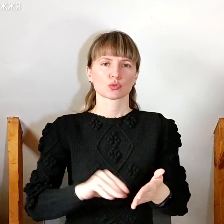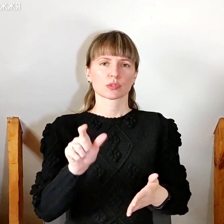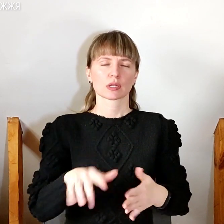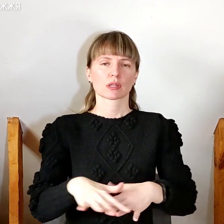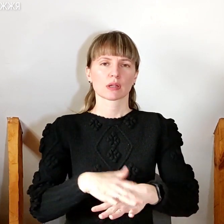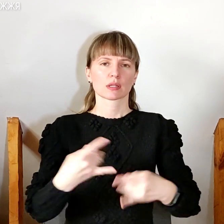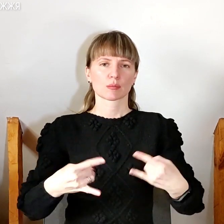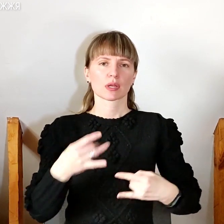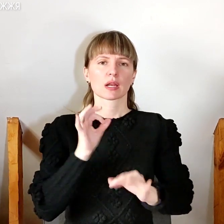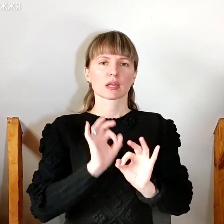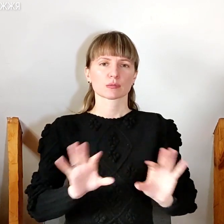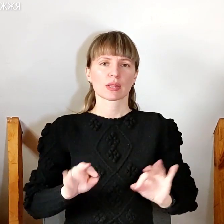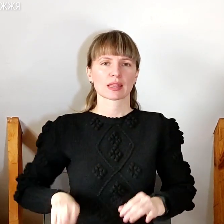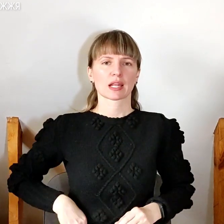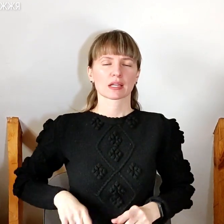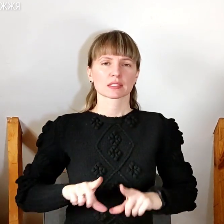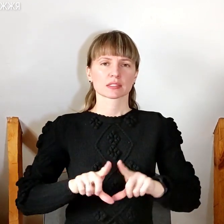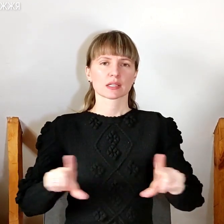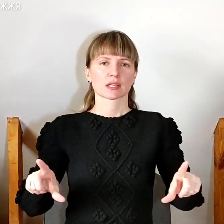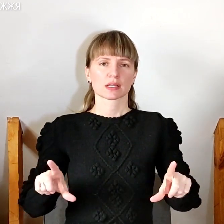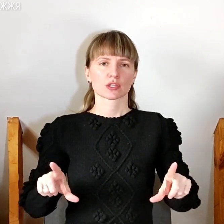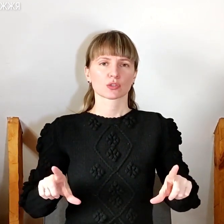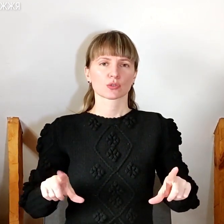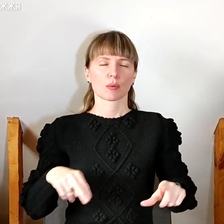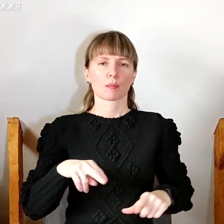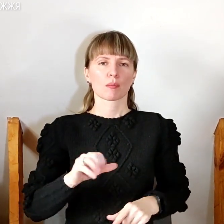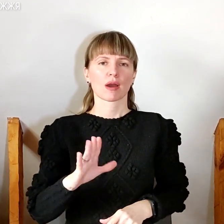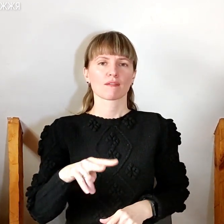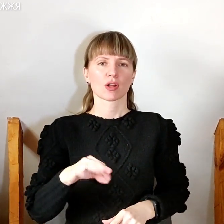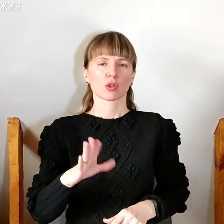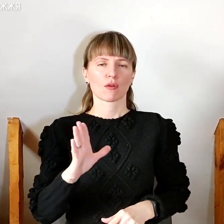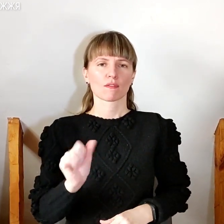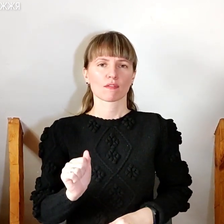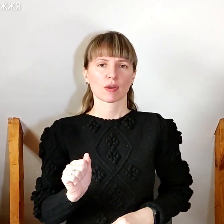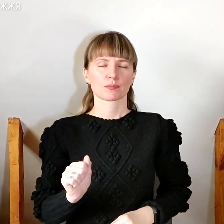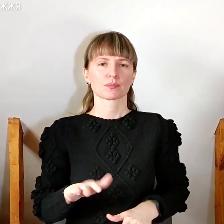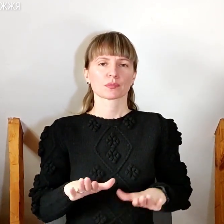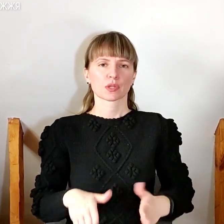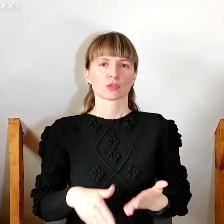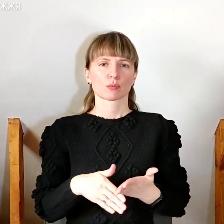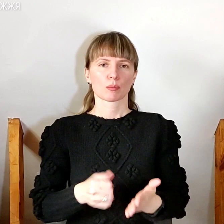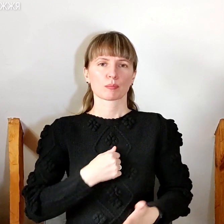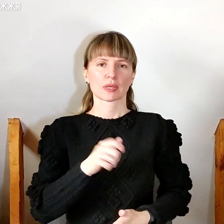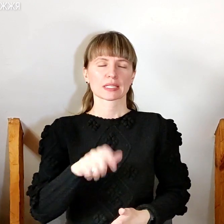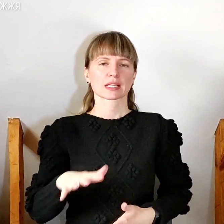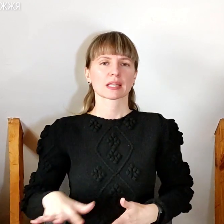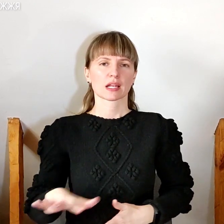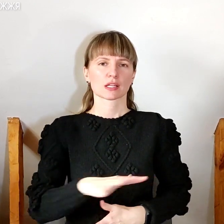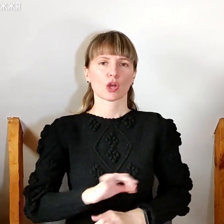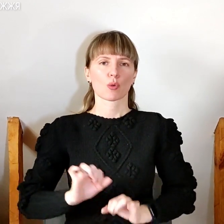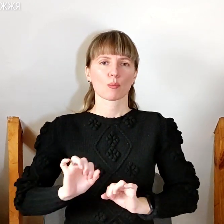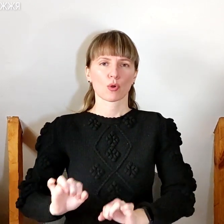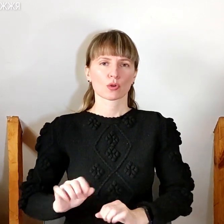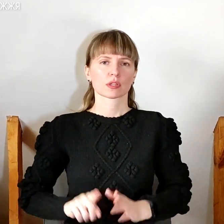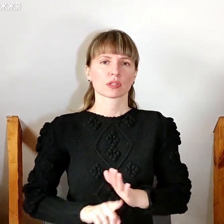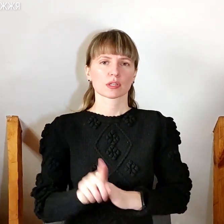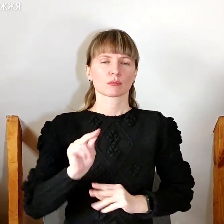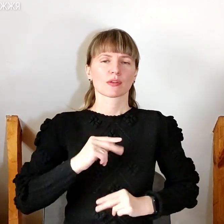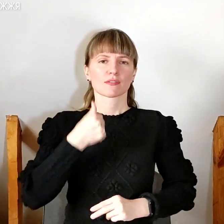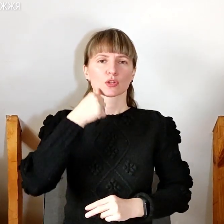Суспільного розповіла директорка закладу Світлана Павлова. Пункт допомоги бійцям територіальної оборони запрацював від учора у